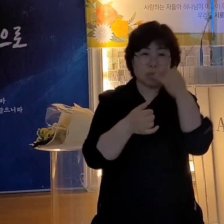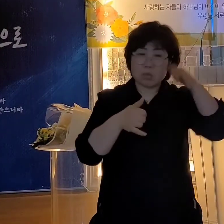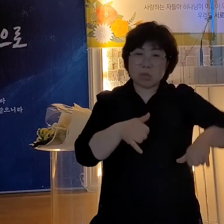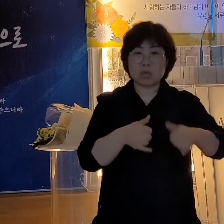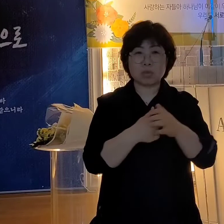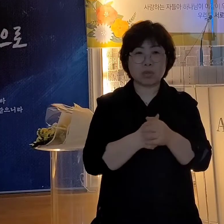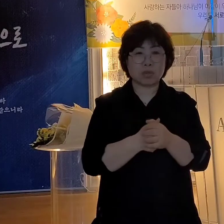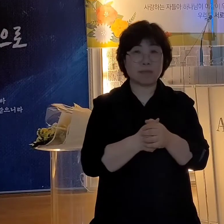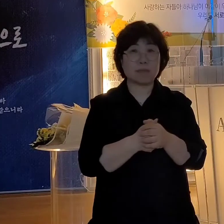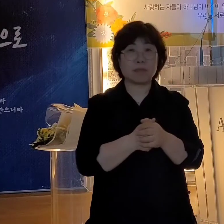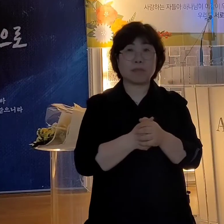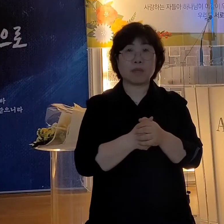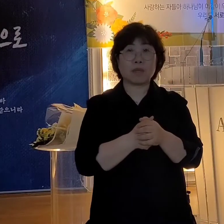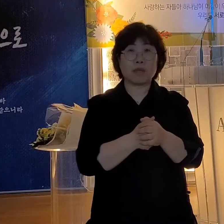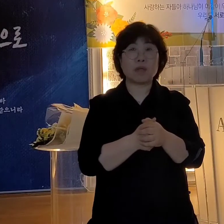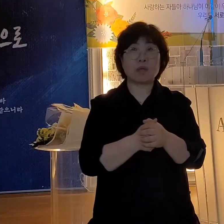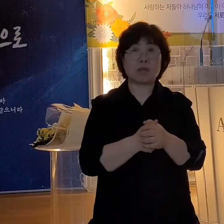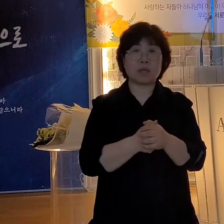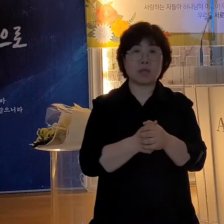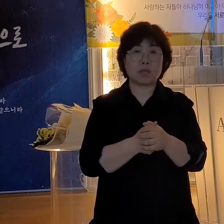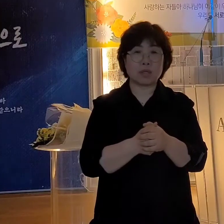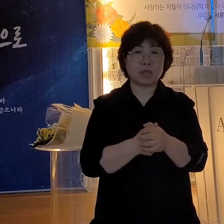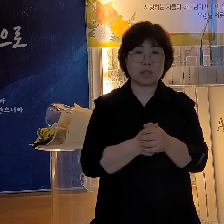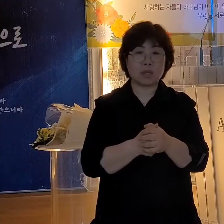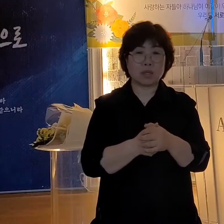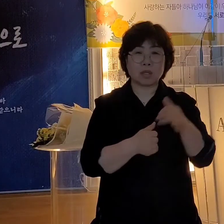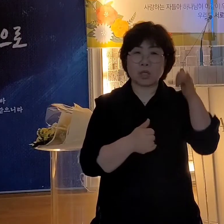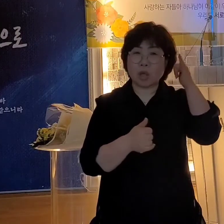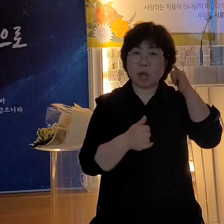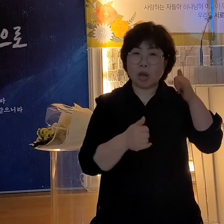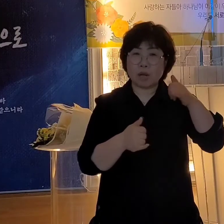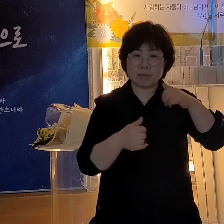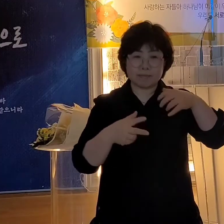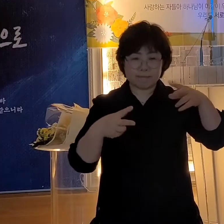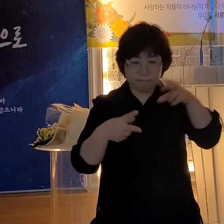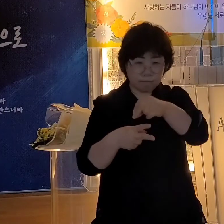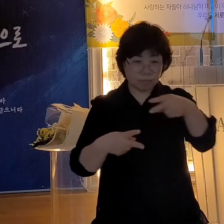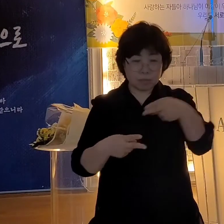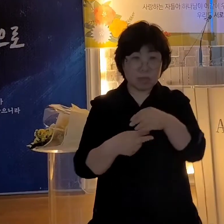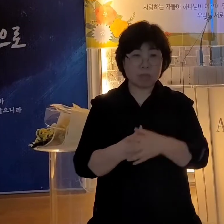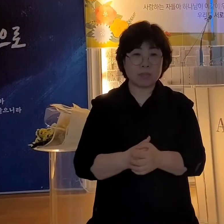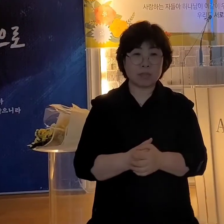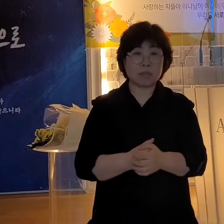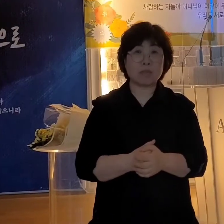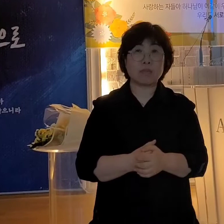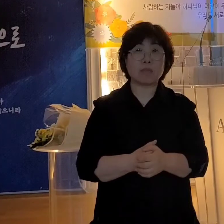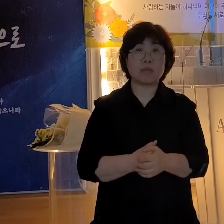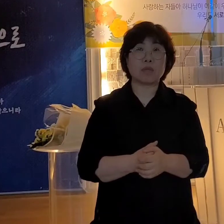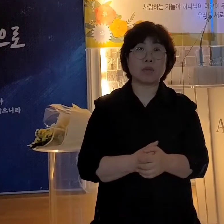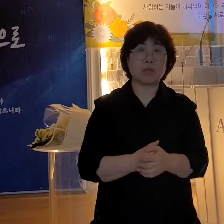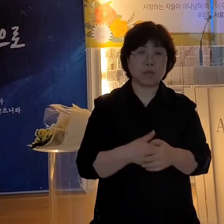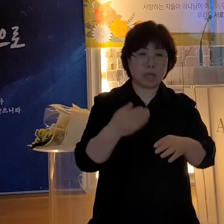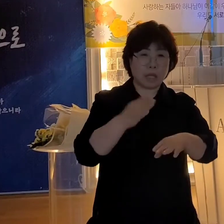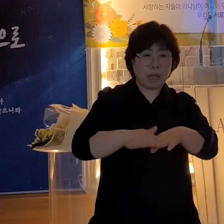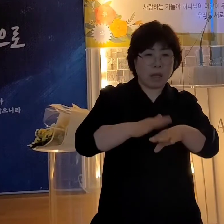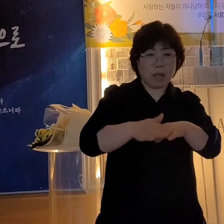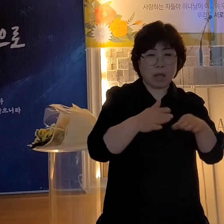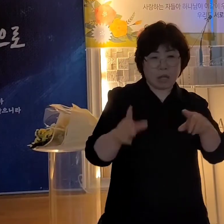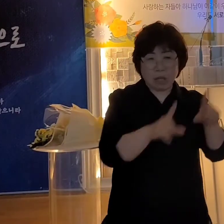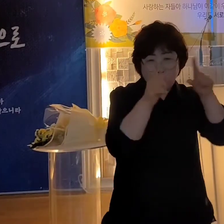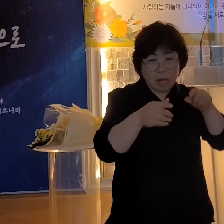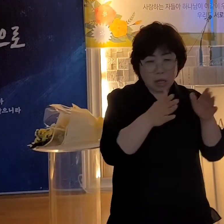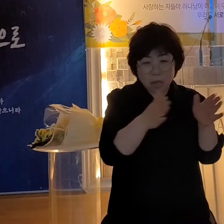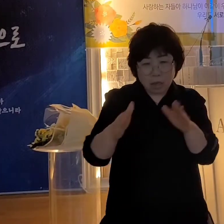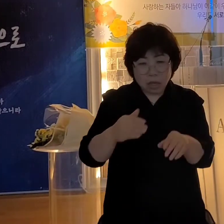거 아니야? 어? 이 여가방에서? 아니 그러니까 이걸 정리했어 진짜 정리했다고. 아니 뭘 정리하게? 내가